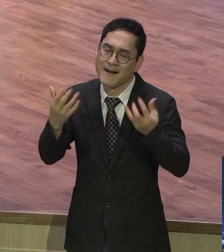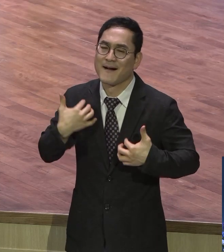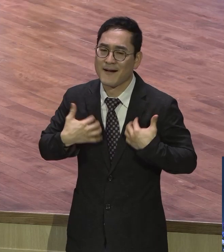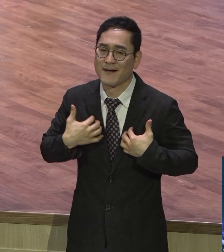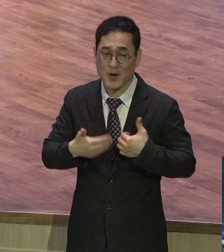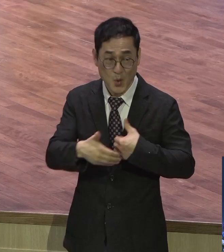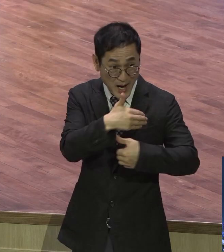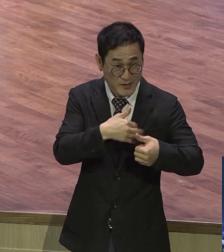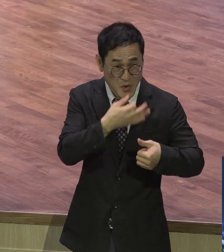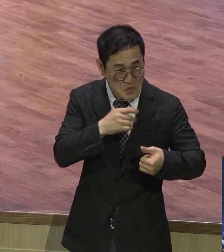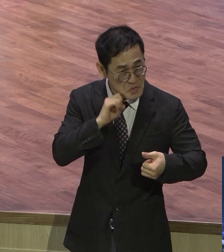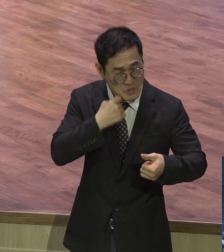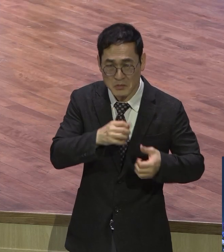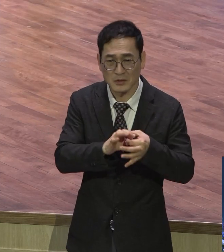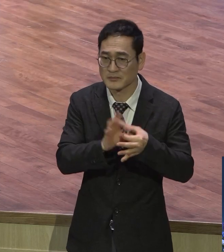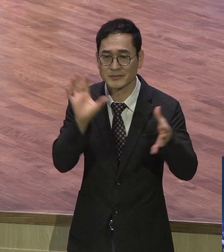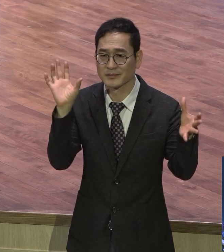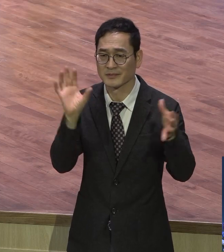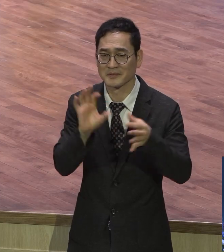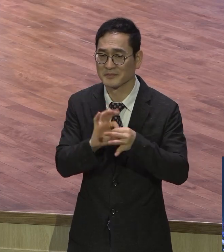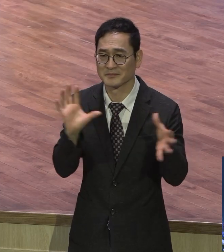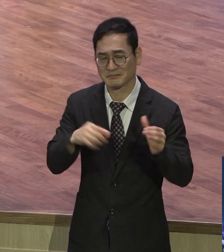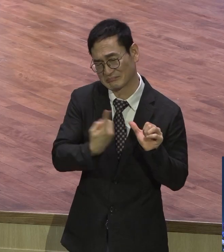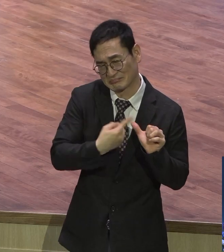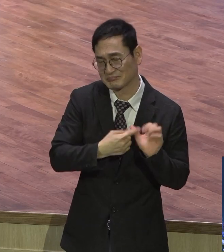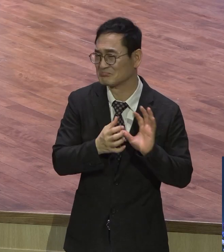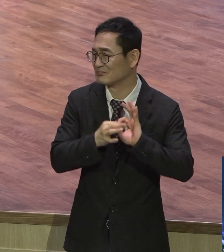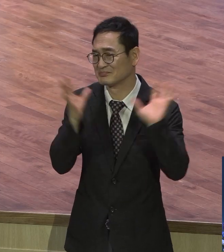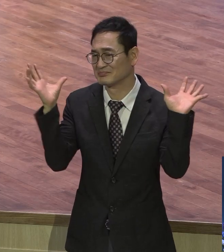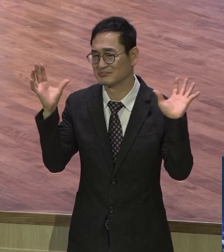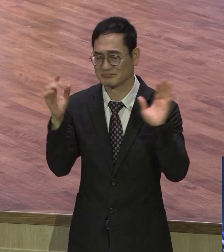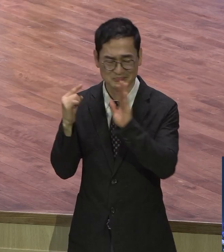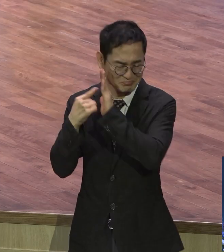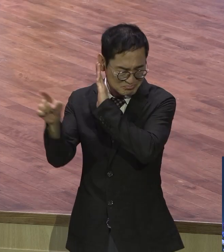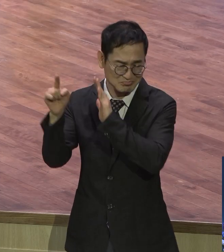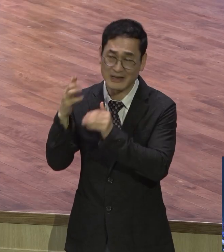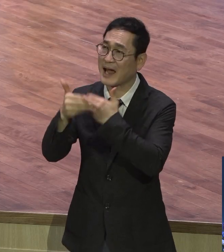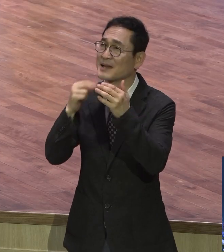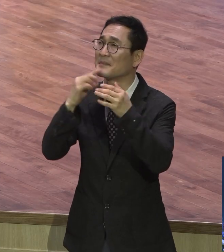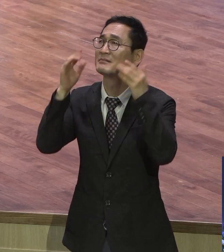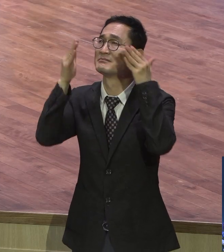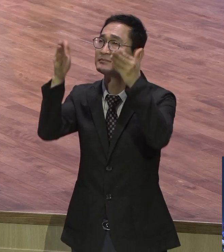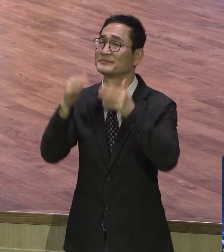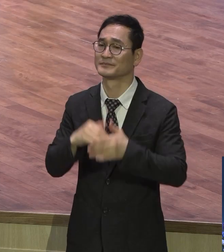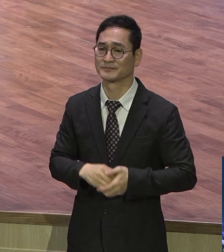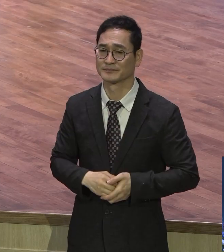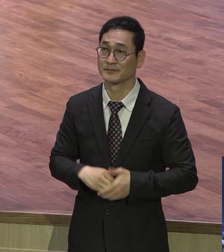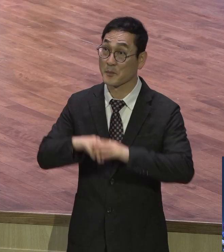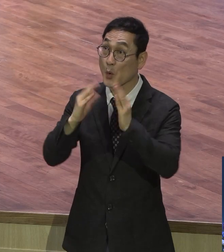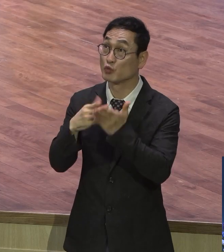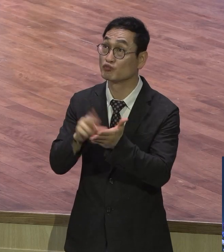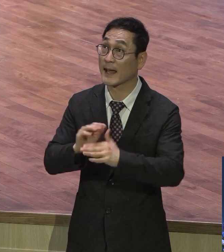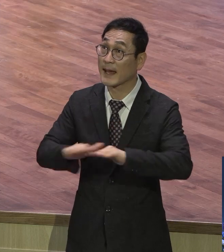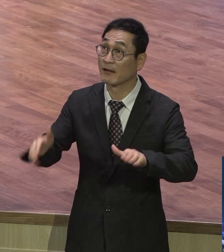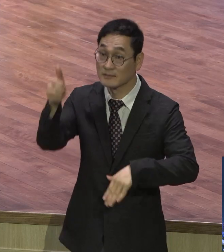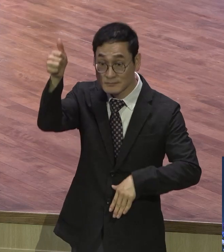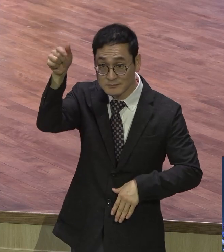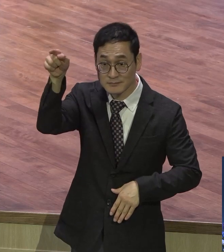상관없어요 누가 뭐라 그래도 상관없어요 나는 그리스도가 모든 문제 해결자니까